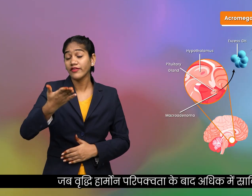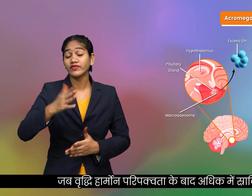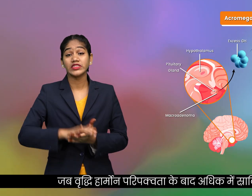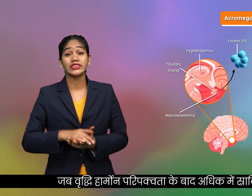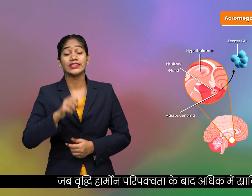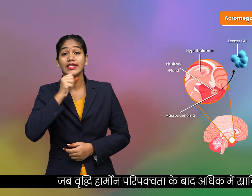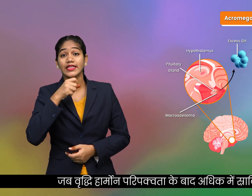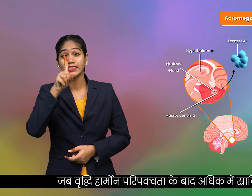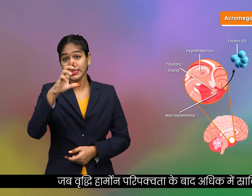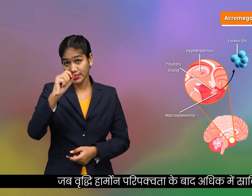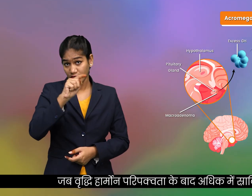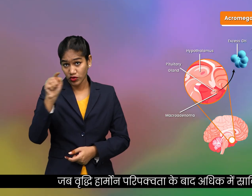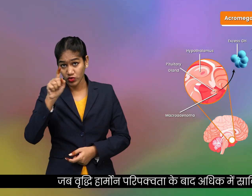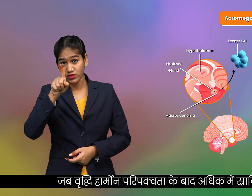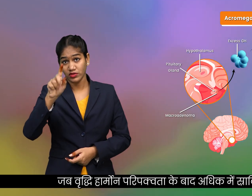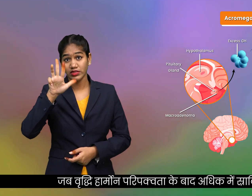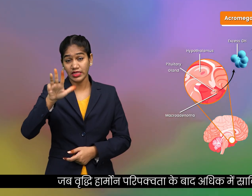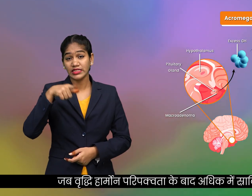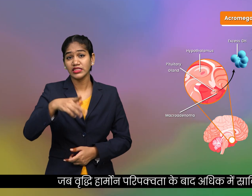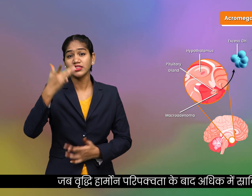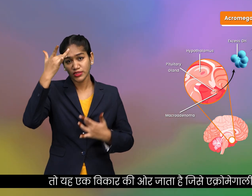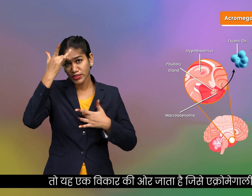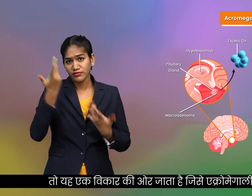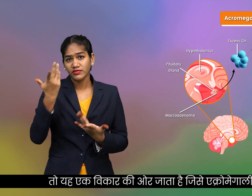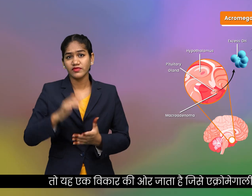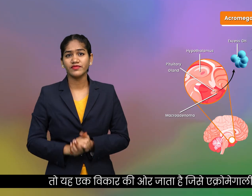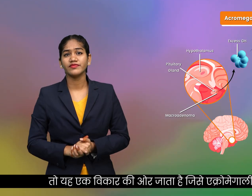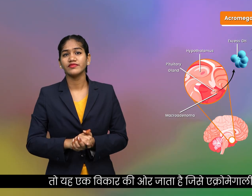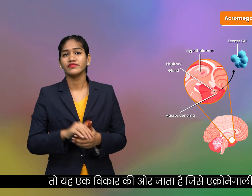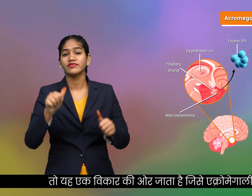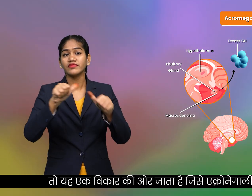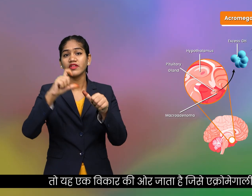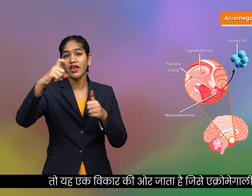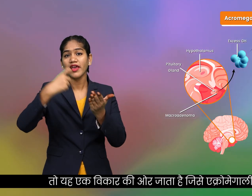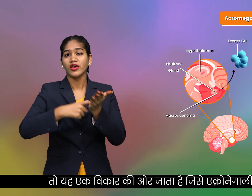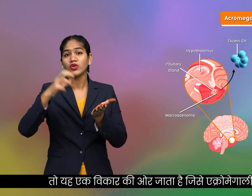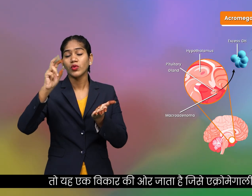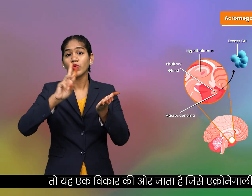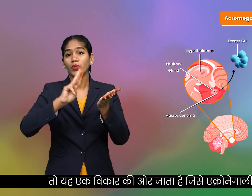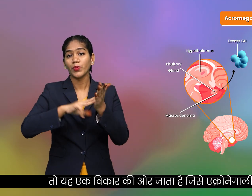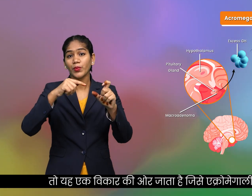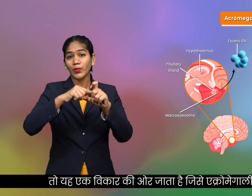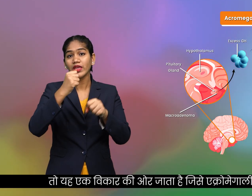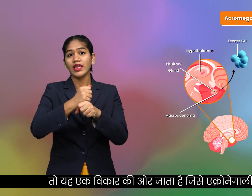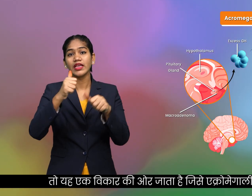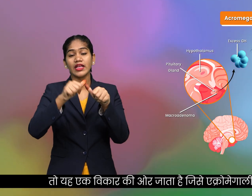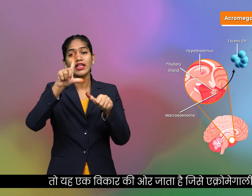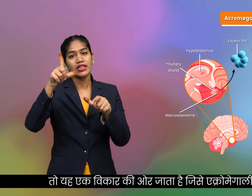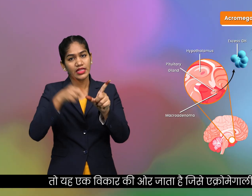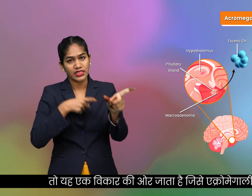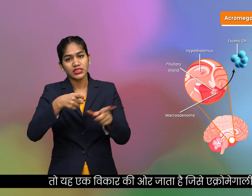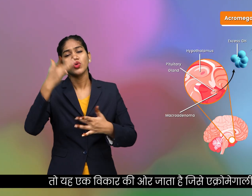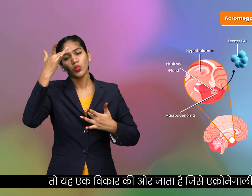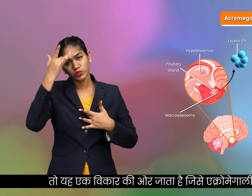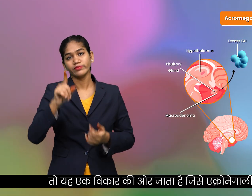बाद अधिक में स्रावित होता है तो यह विकार की ओर जाता है जिसे एक्रोमेल्गा